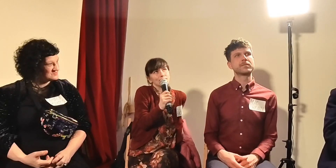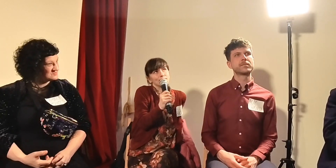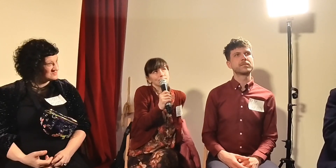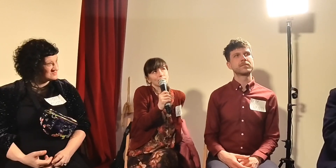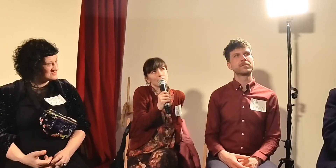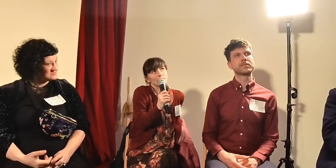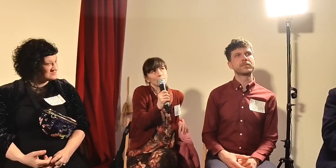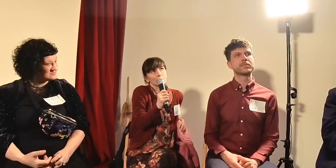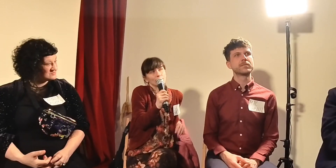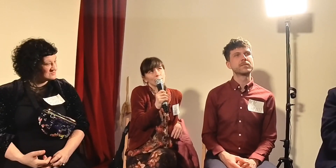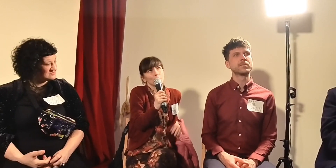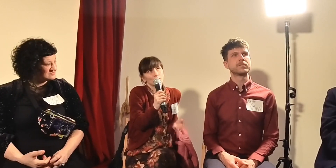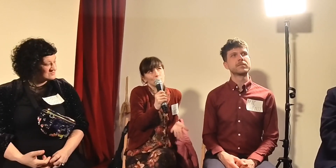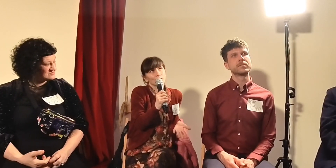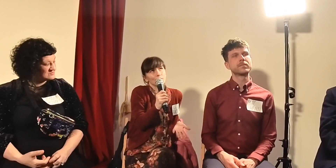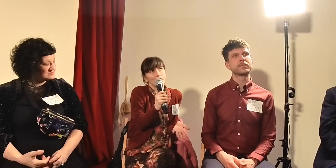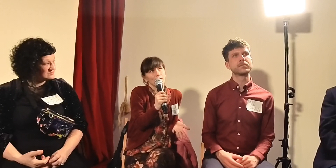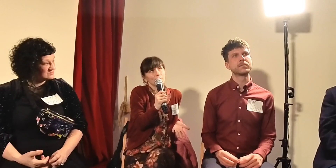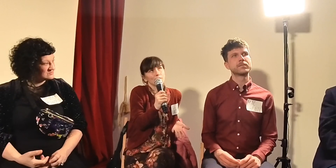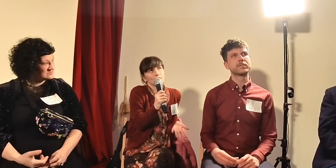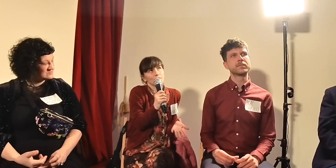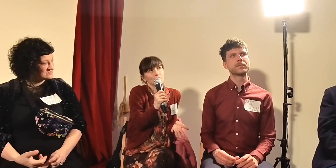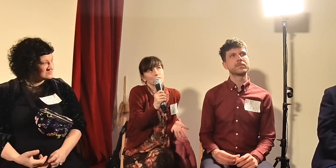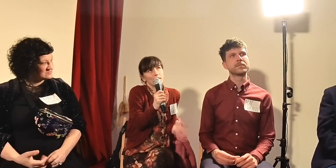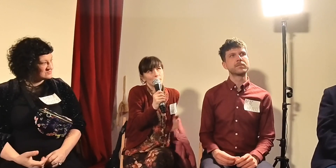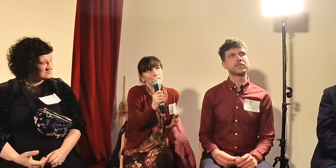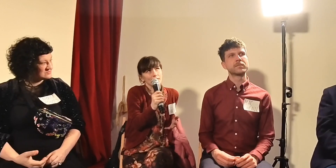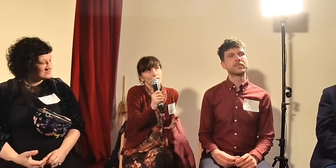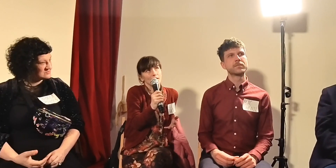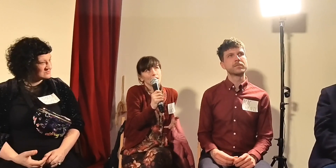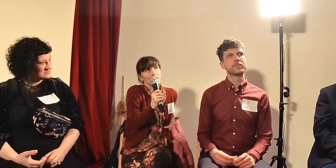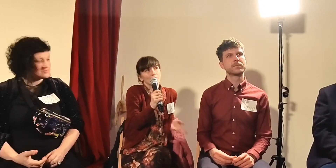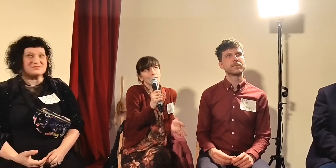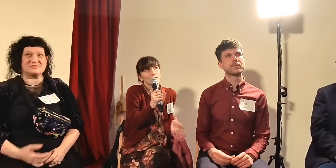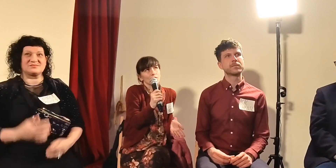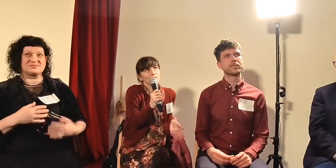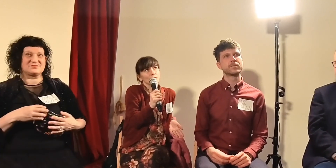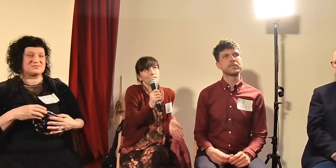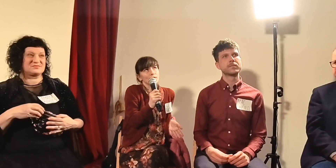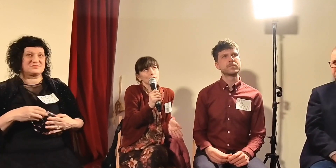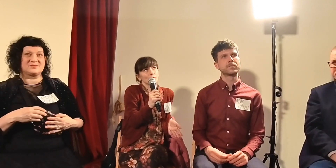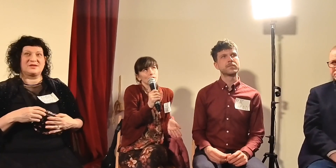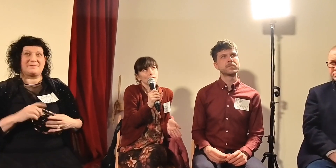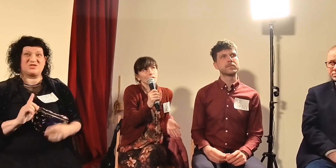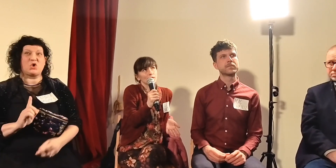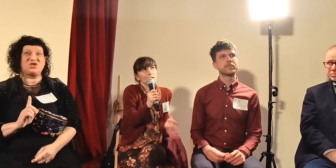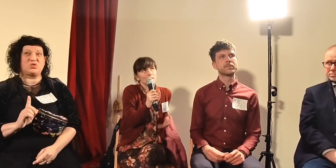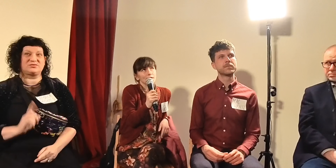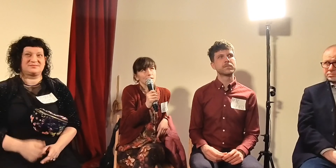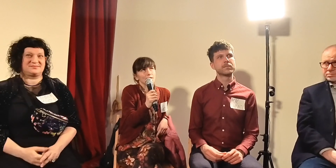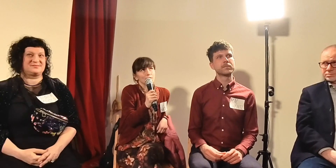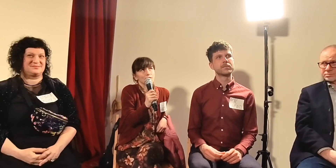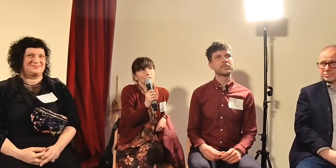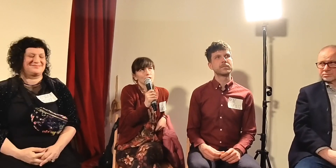jakoby, jednak toho, jestli to bylo spíš o tom médiu nebo o té reprezentaci. Já myslím, že to ve výsledku bylo i o